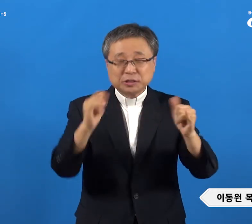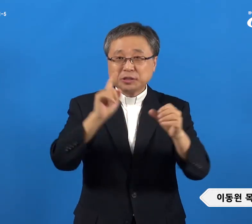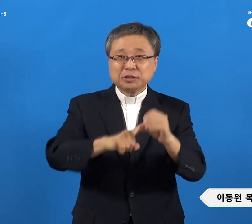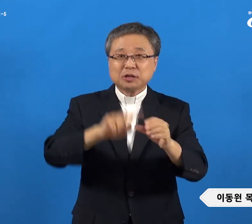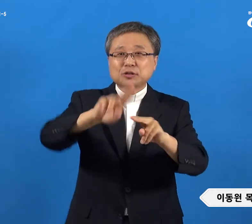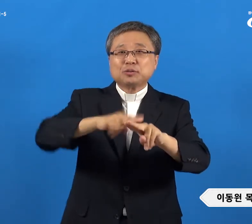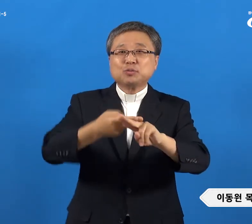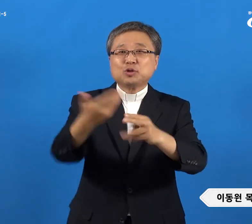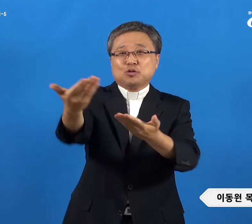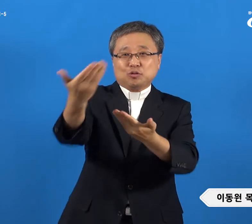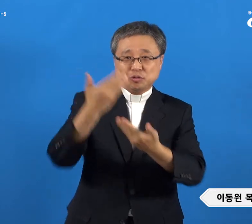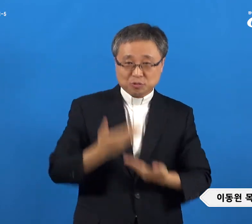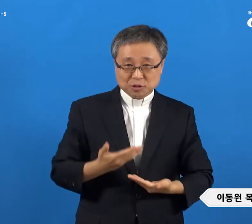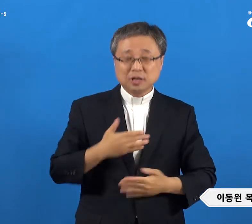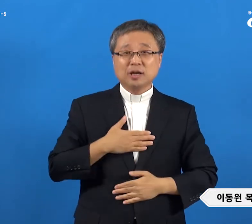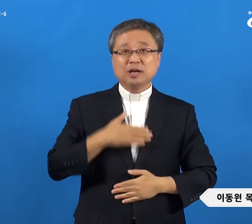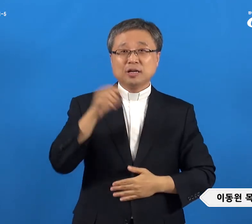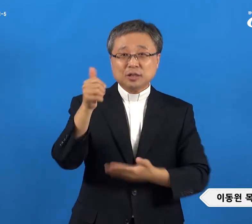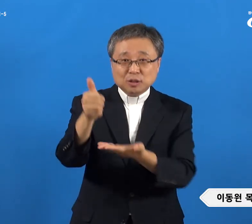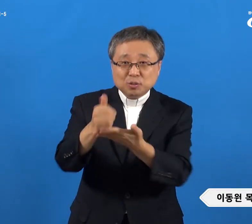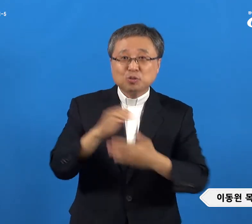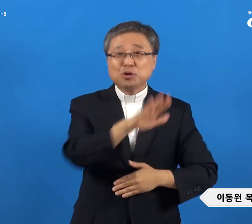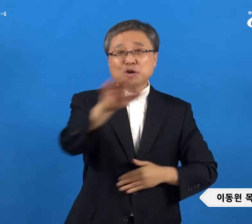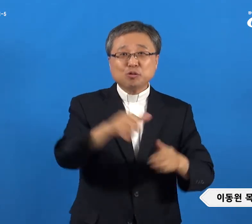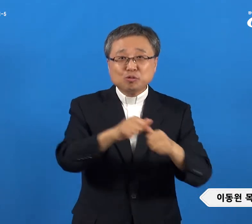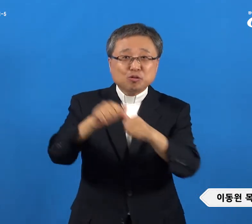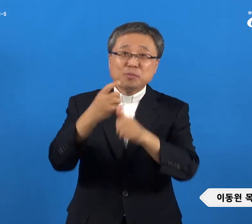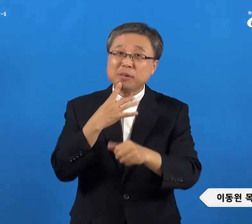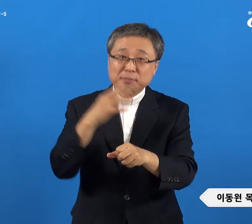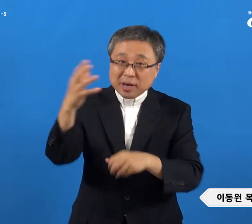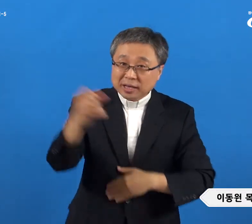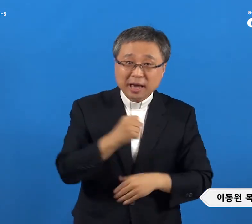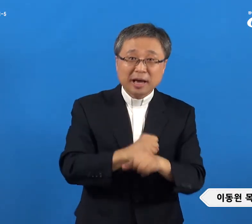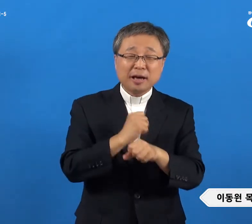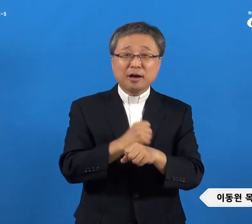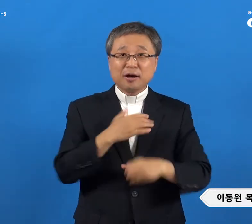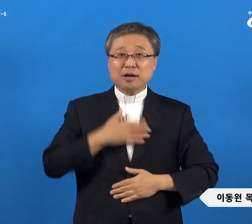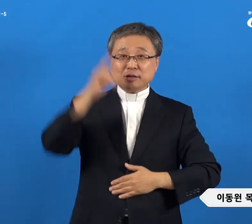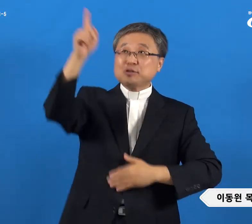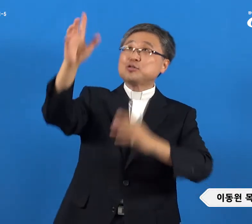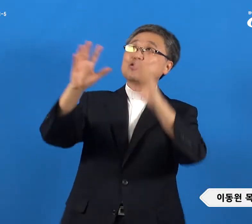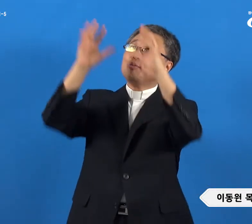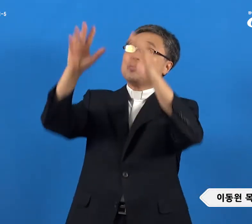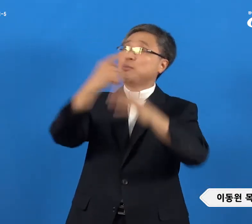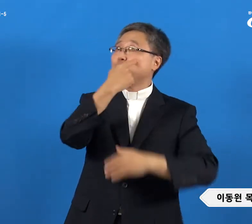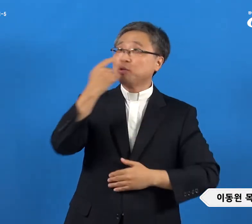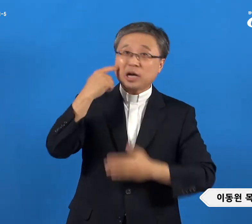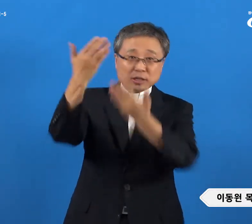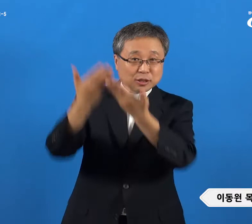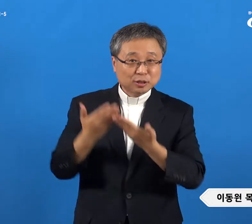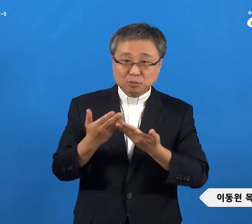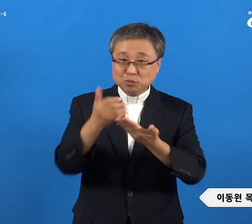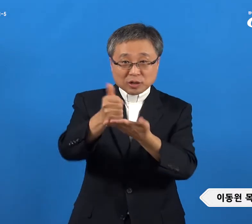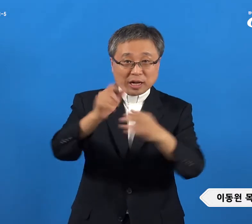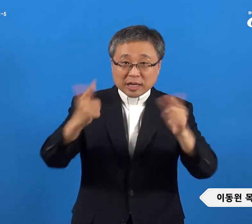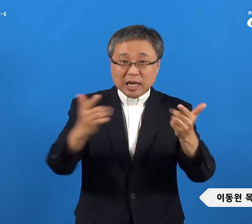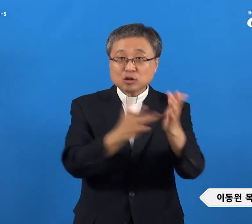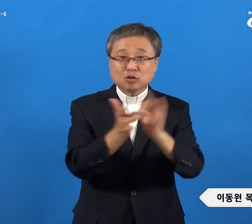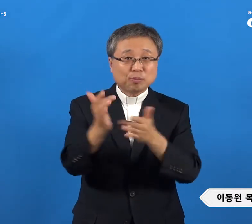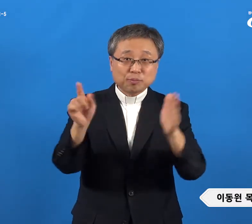주어진 것입니다. 그분은 우리를 구원만 받게 하고 천당만 보장하시는 분이 아니에요. 예수 믿고 구원받으면 이